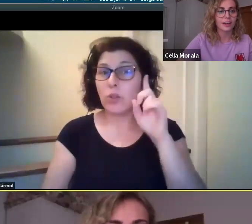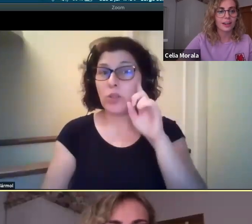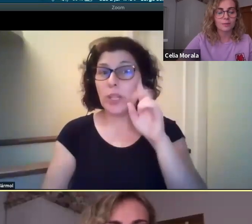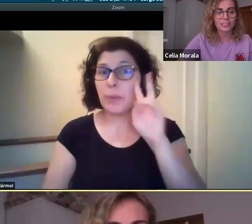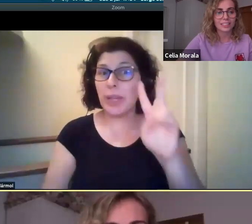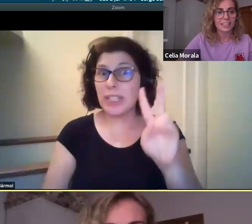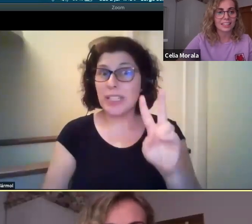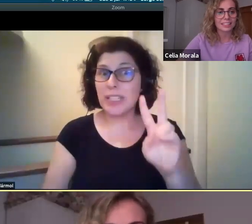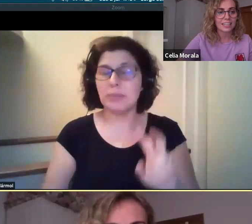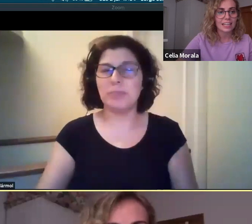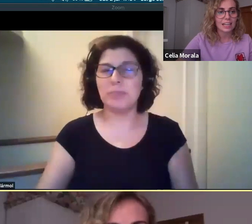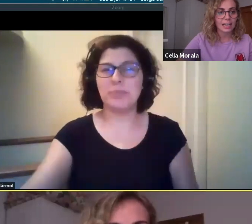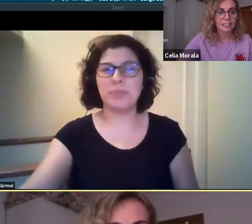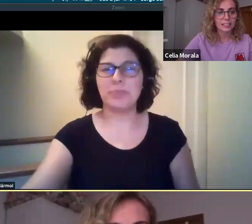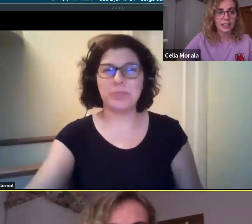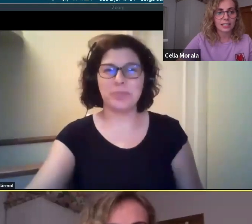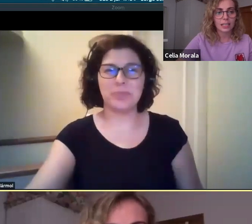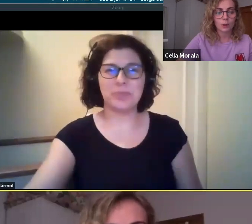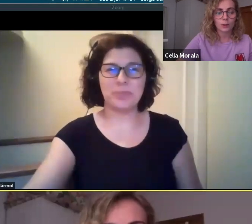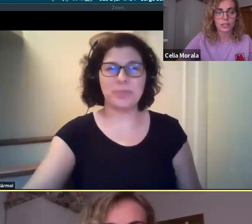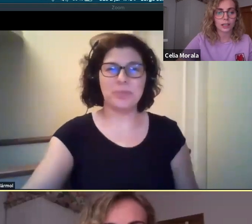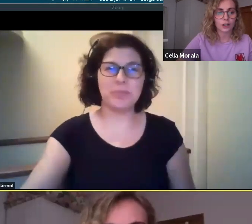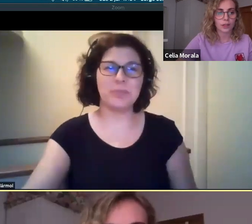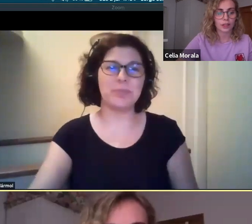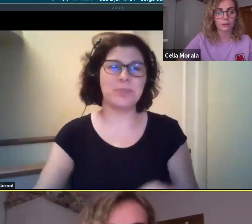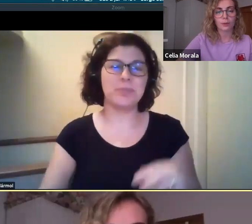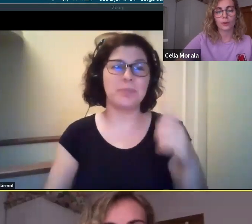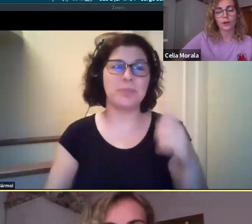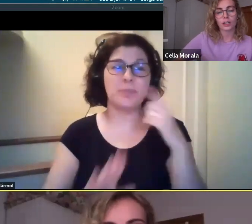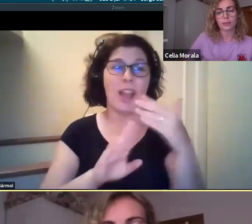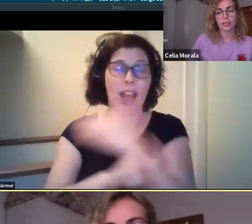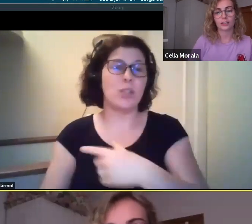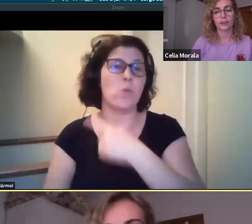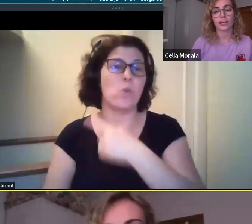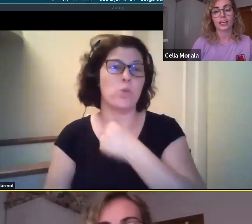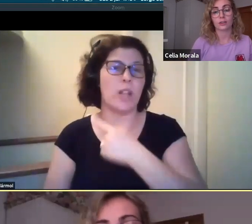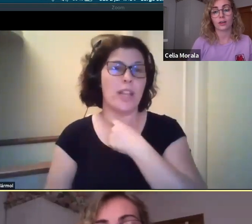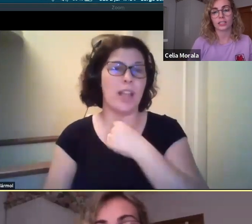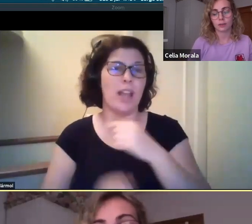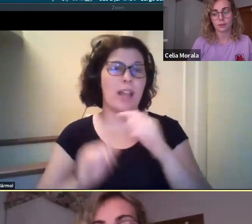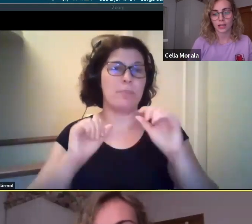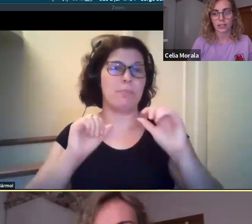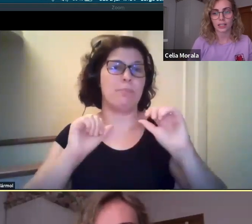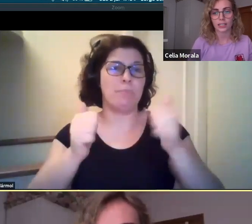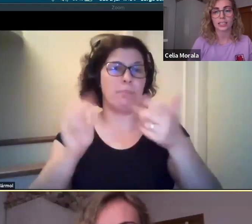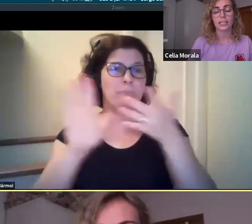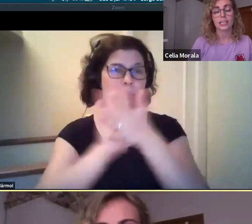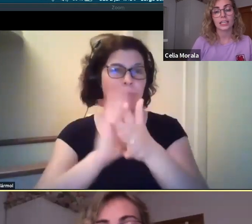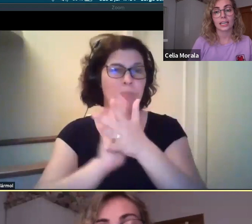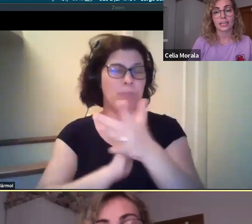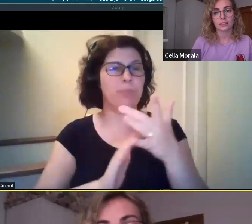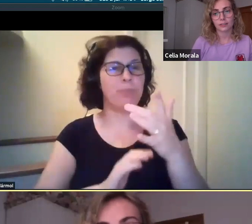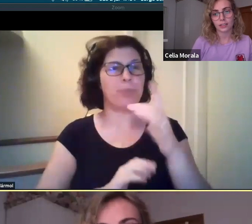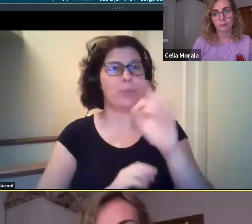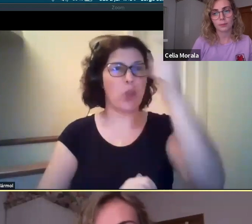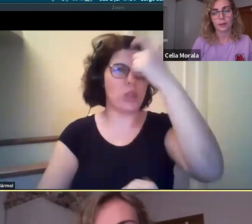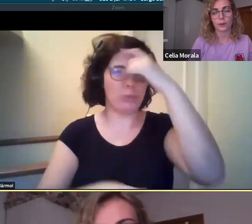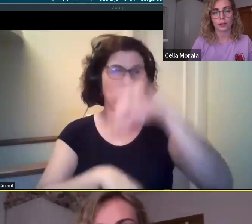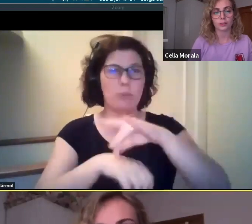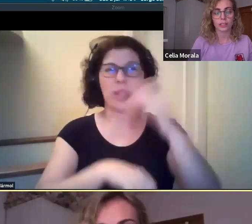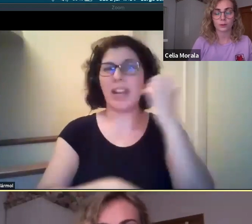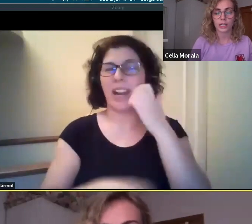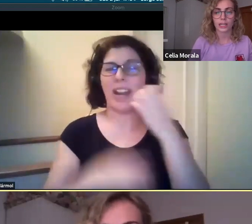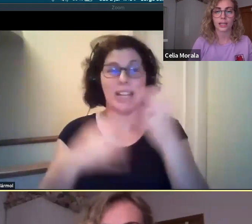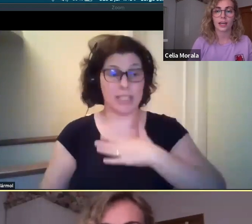perfecto. Muchas gracias. Antes de nada, sí que me gustaría comenzar un poco explicando qué son las enfermedades raras y qué es FEDER, para